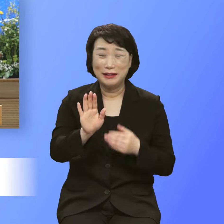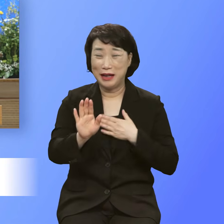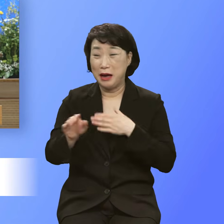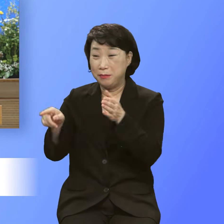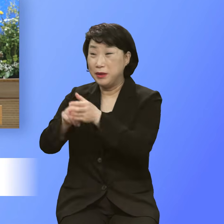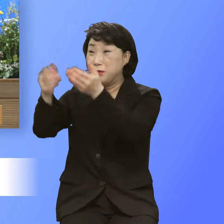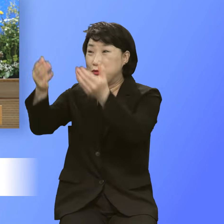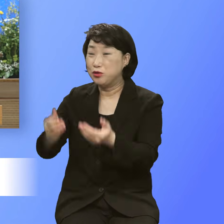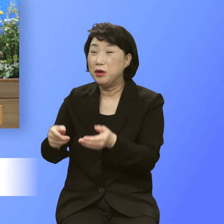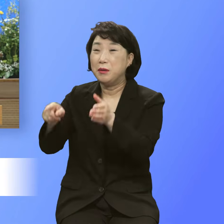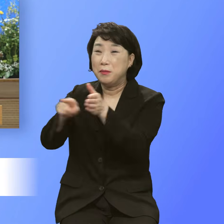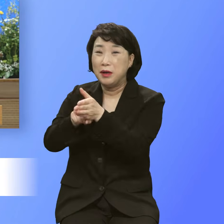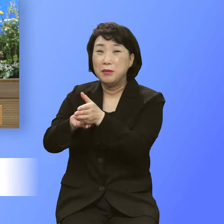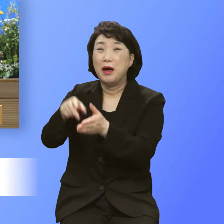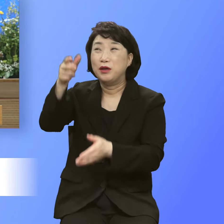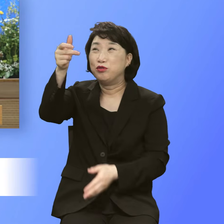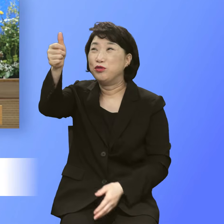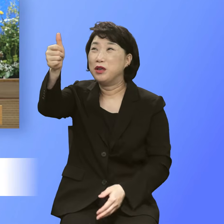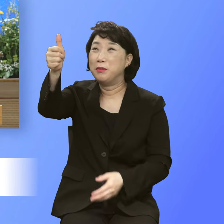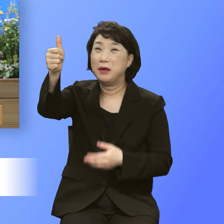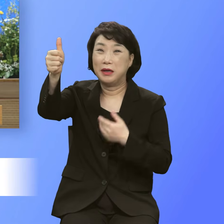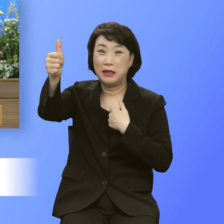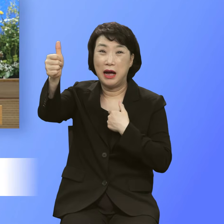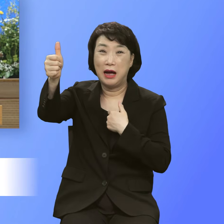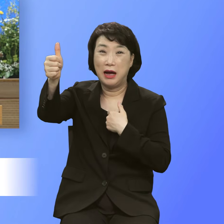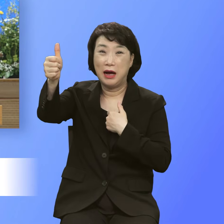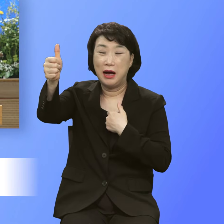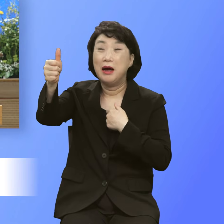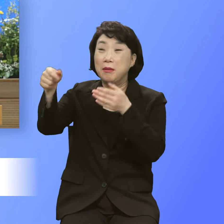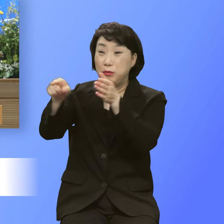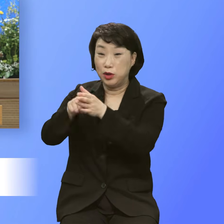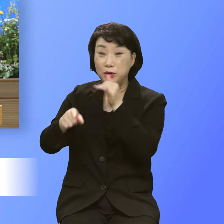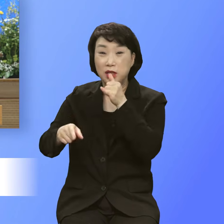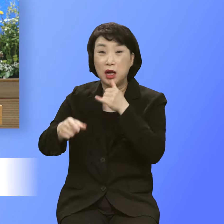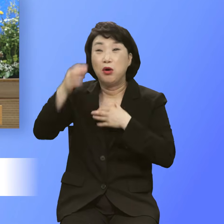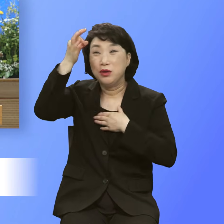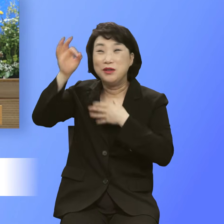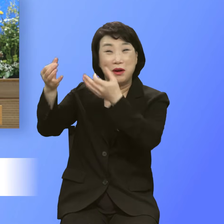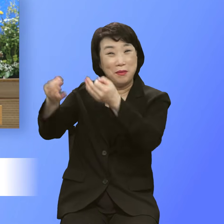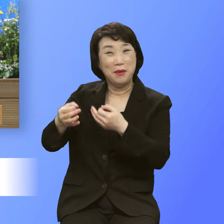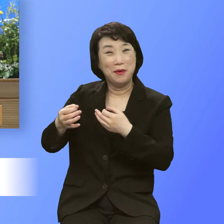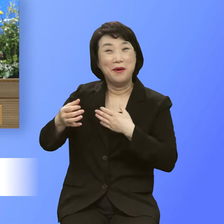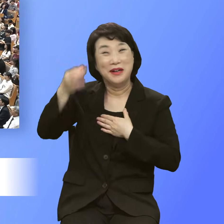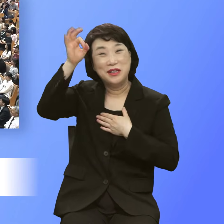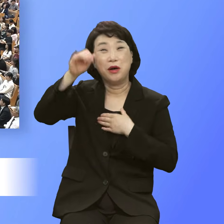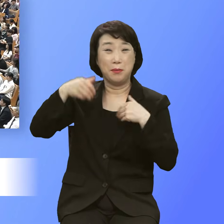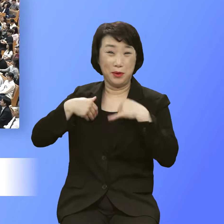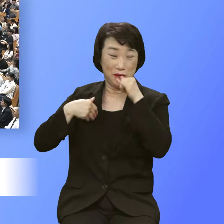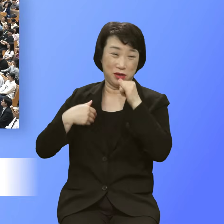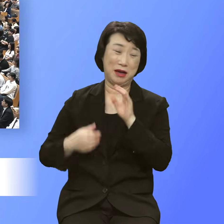믿음을 주신 믿음의 주께서 내게 믿음이 있다고 인정해야 되는 거야.